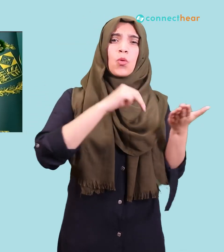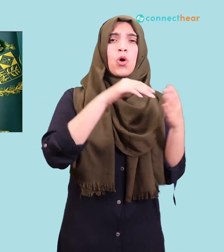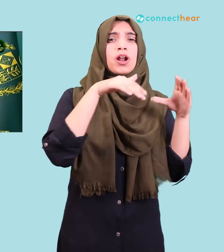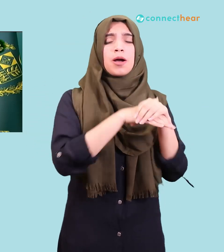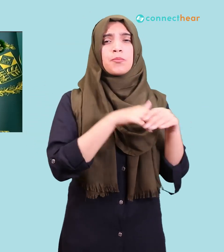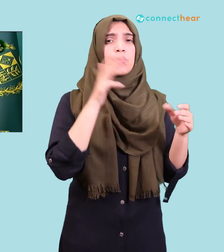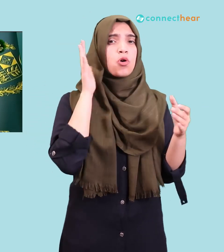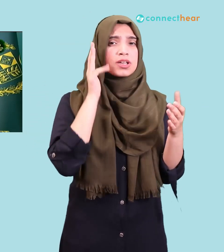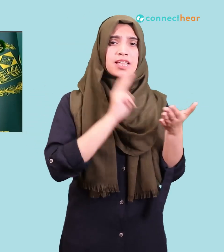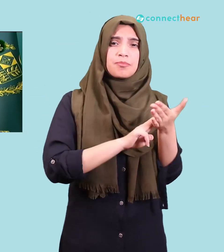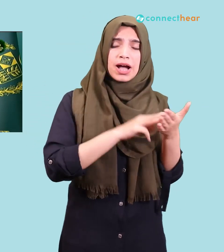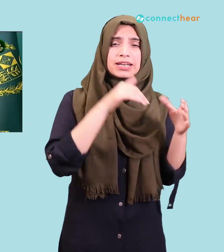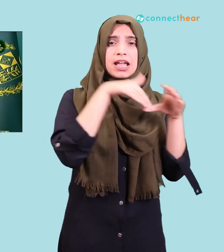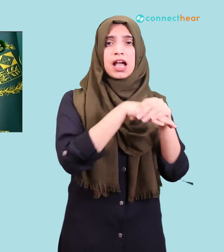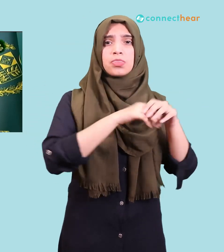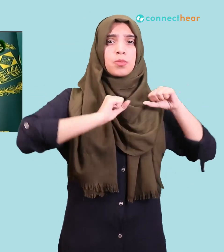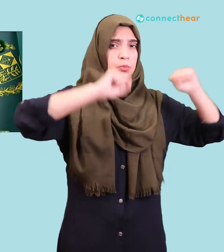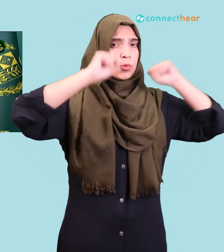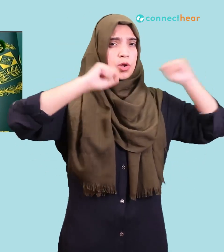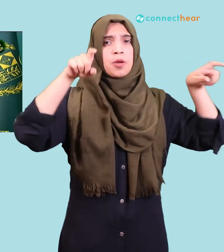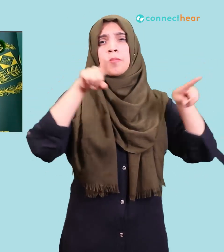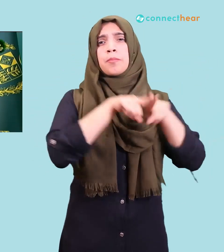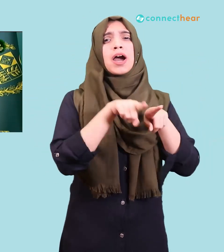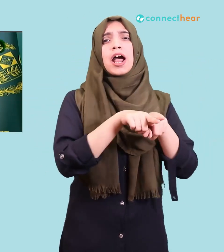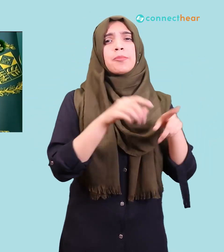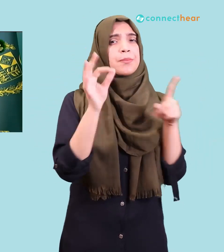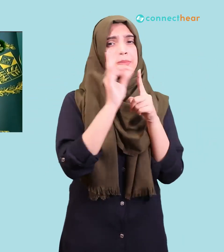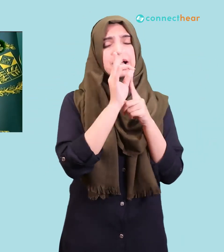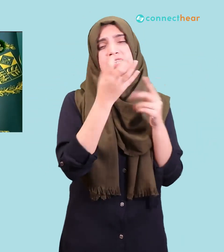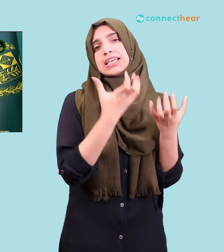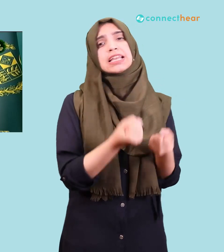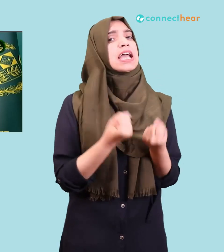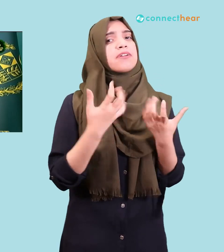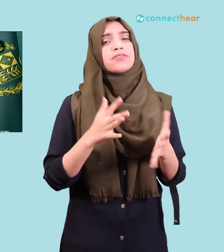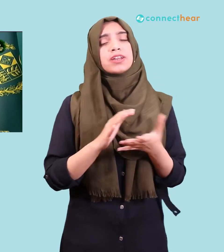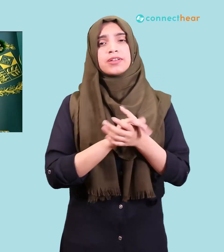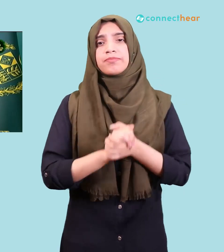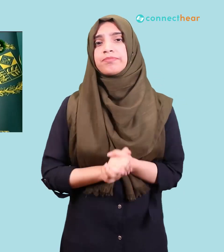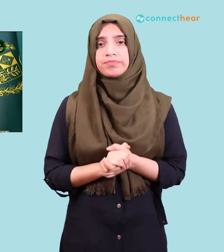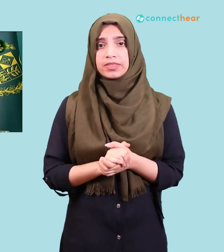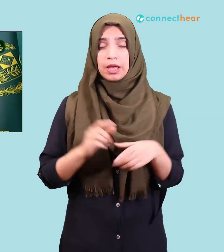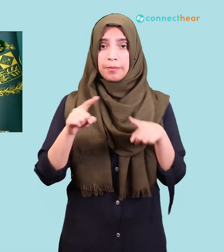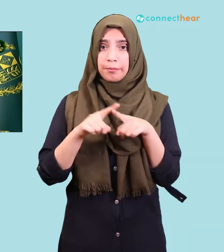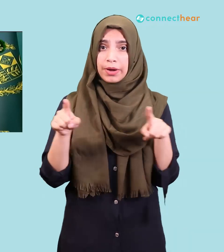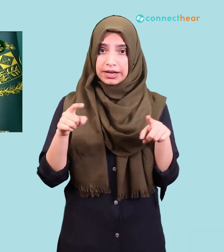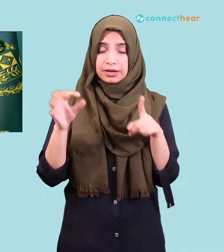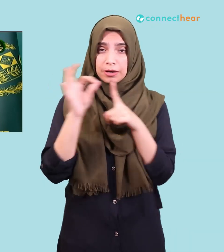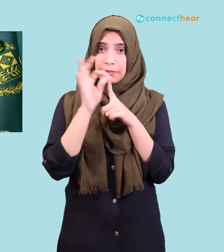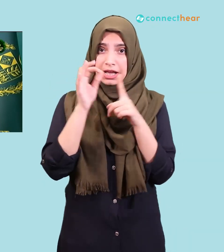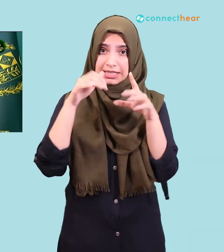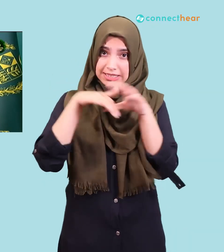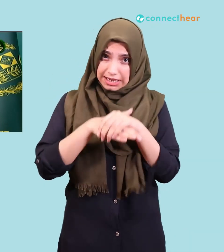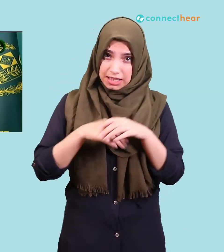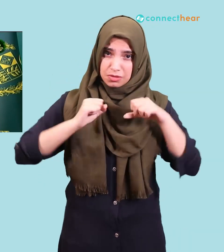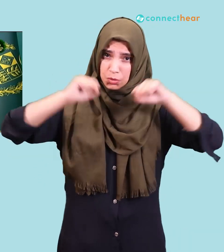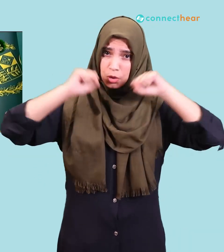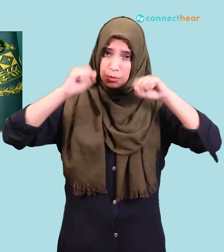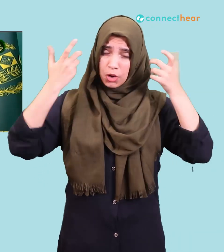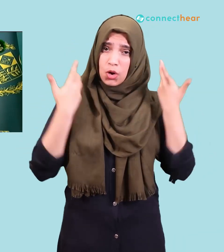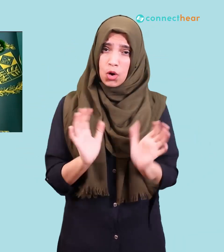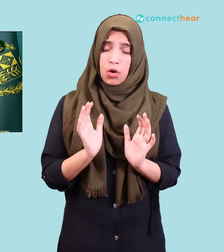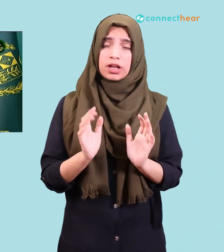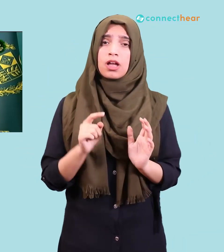کو. لیکن میں آپ کو یہ بتاؤں پاکستان کو کیا فرق پڑے گا. سب سے بڑا فرق یہ پڑے گا ہمارے